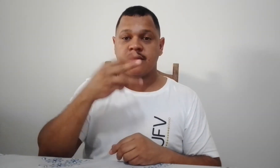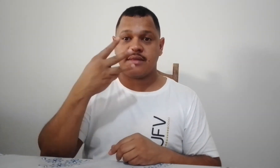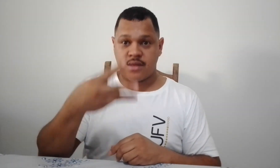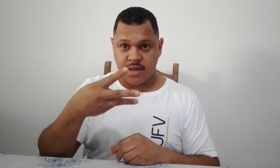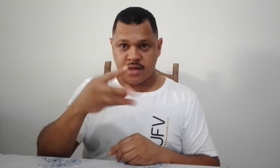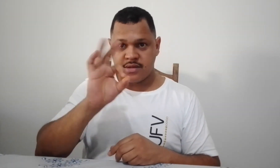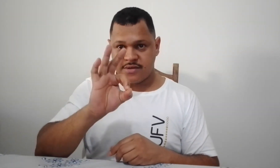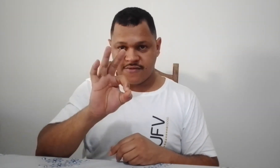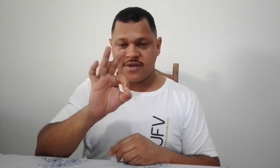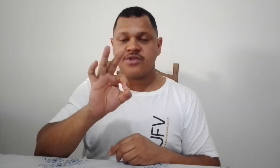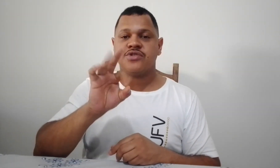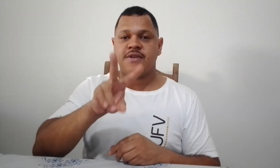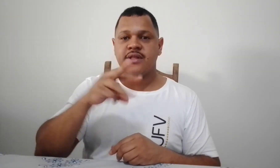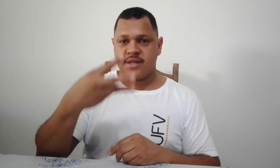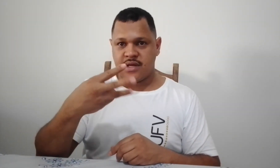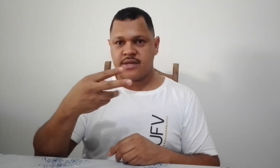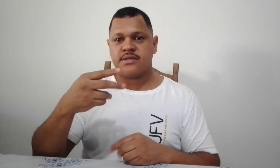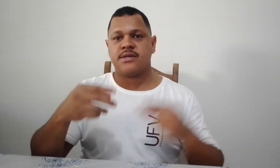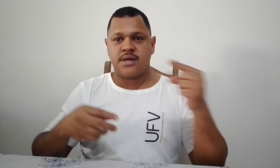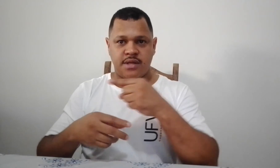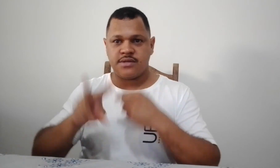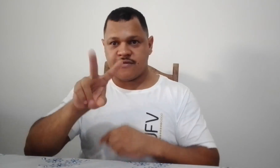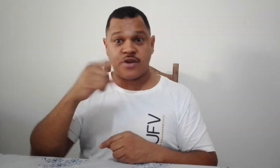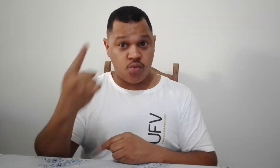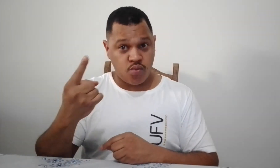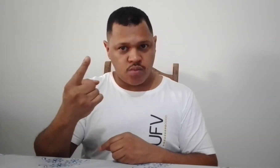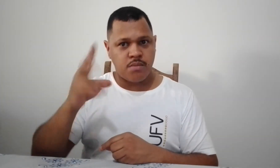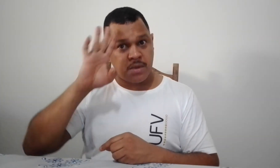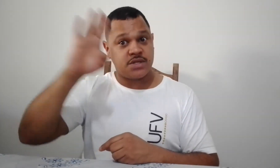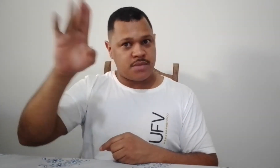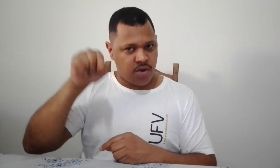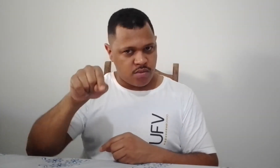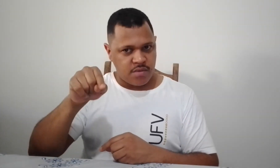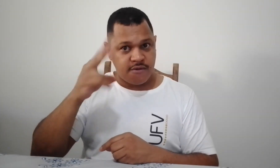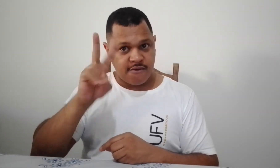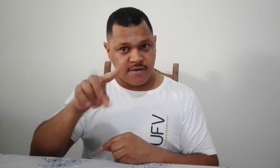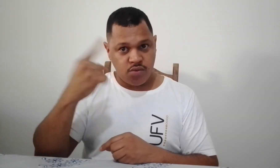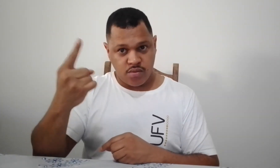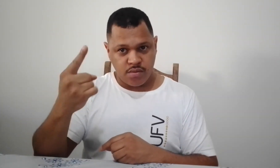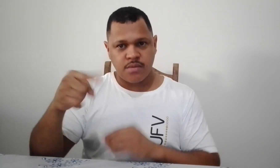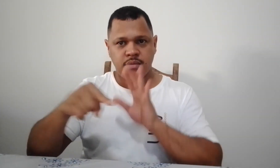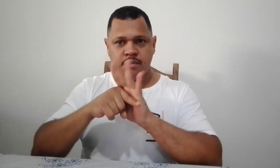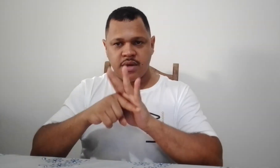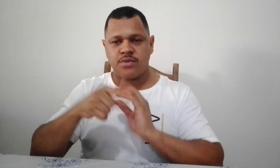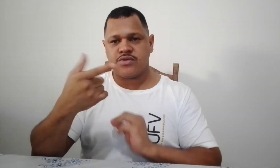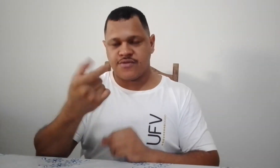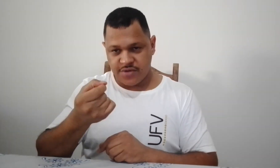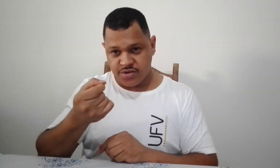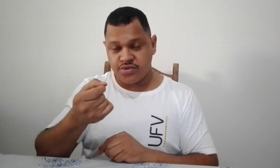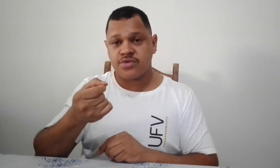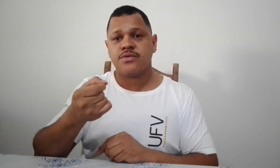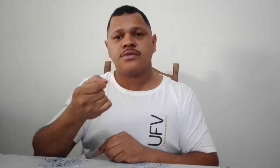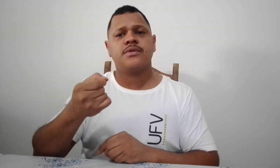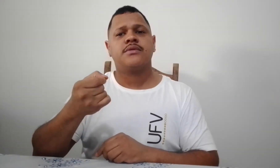a V1, V1 é a nossa referência, é igual a menos 20, que é a fase